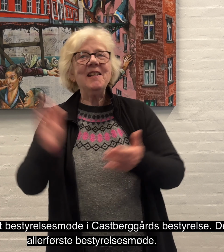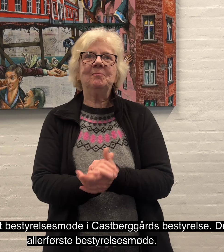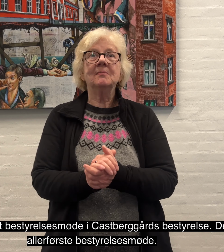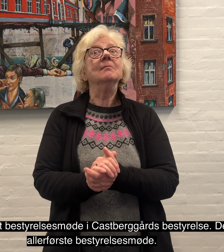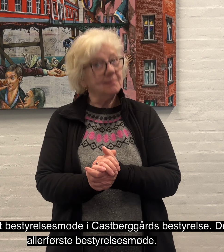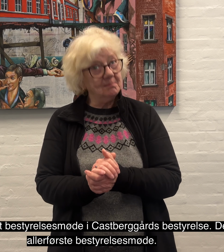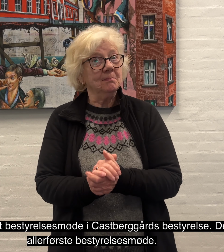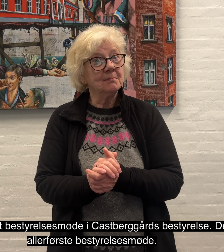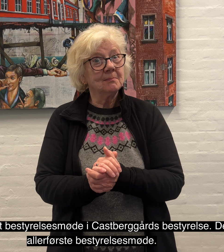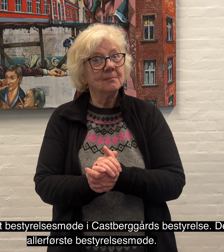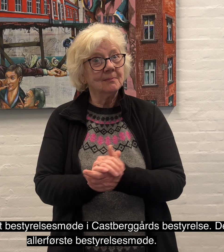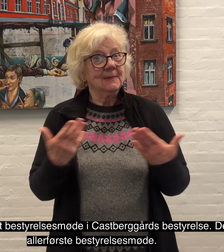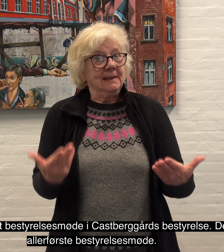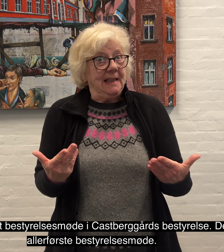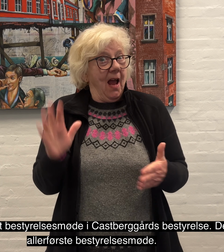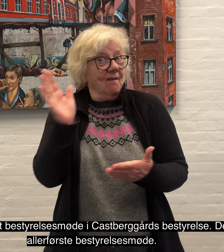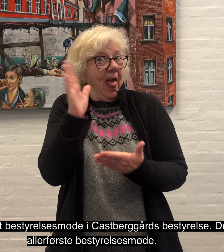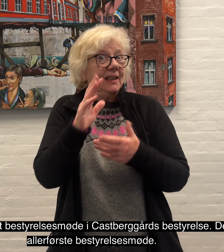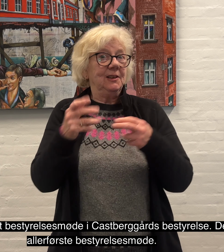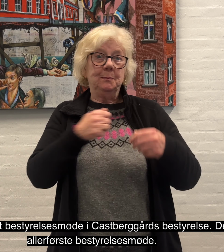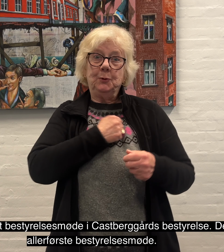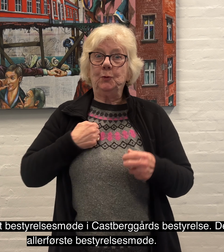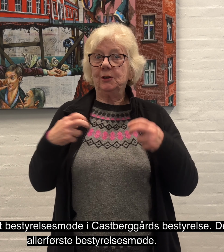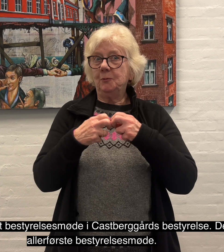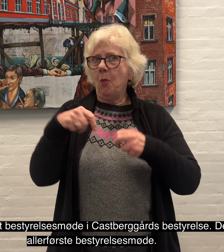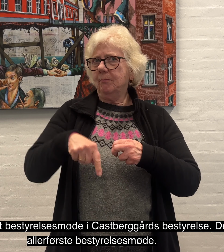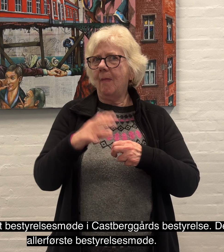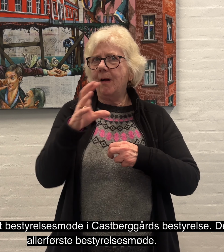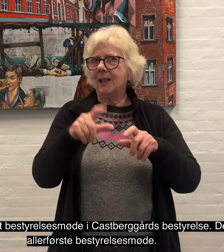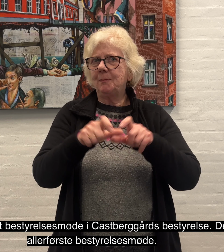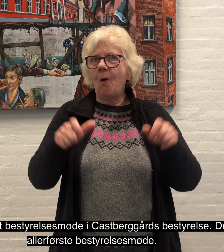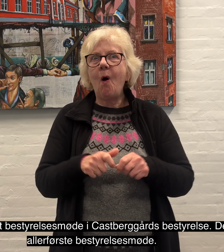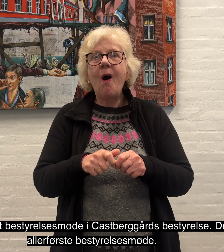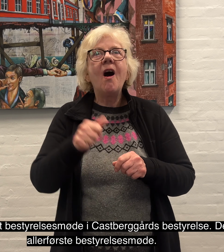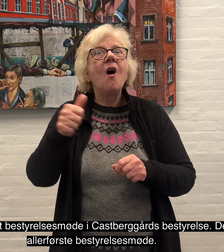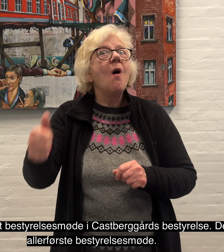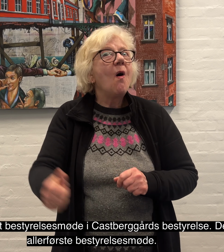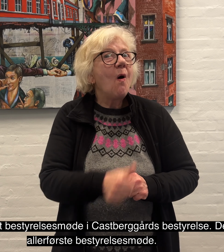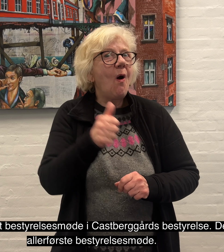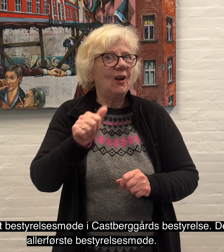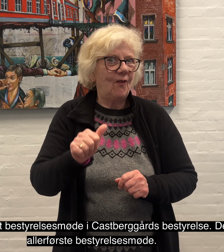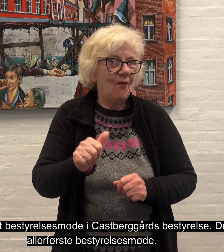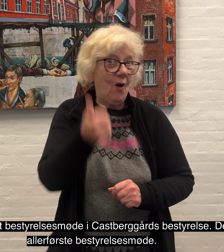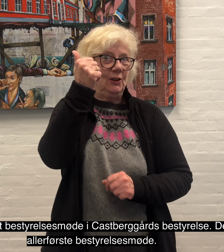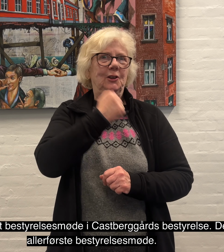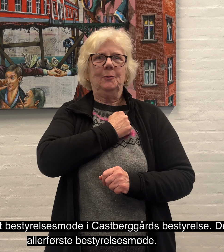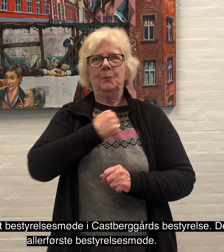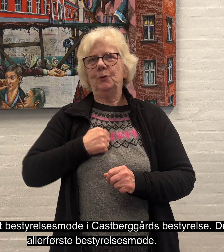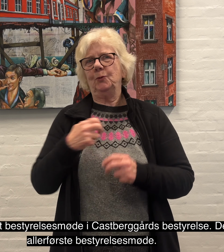Hej. I dag har vi haft bestyrelsesmøde i Kasper Gårds bestyrelse, årets